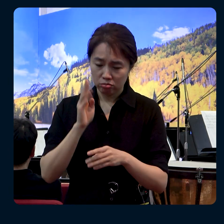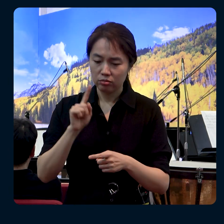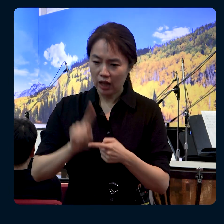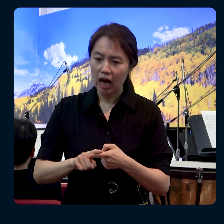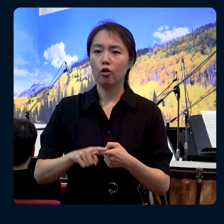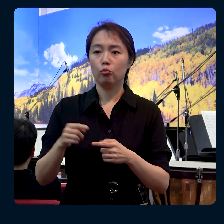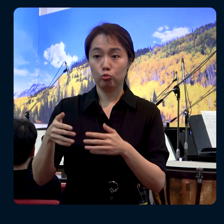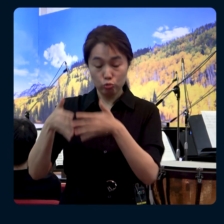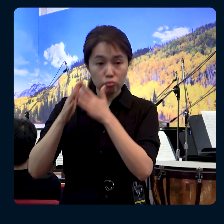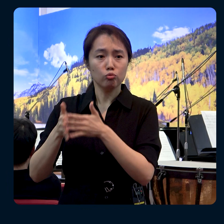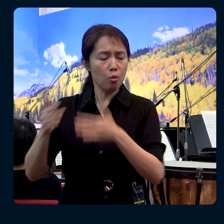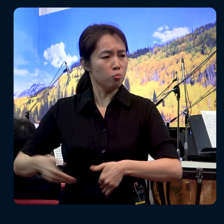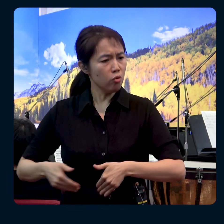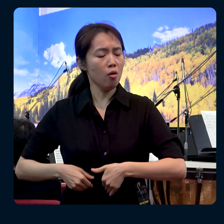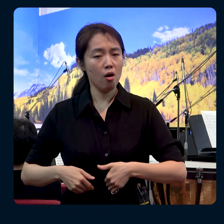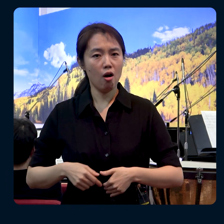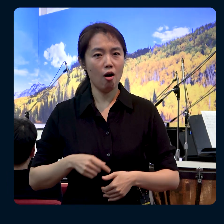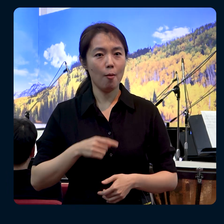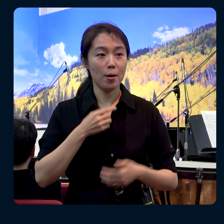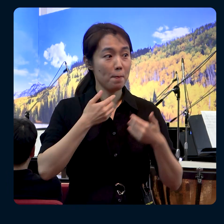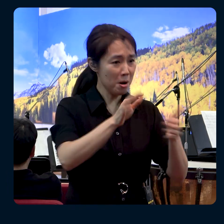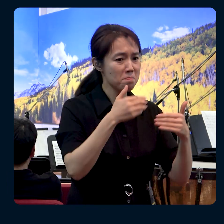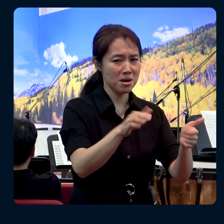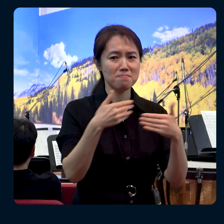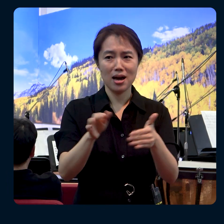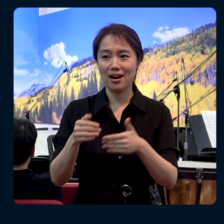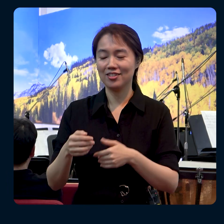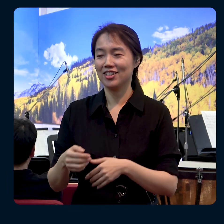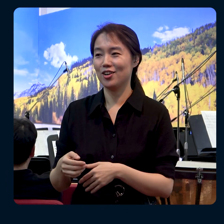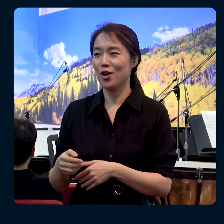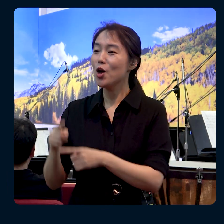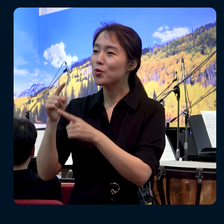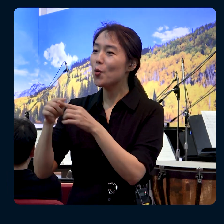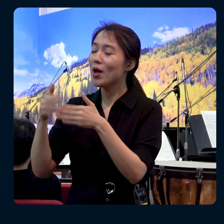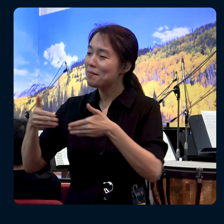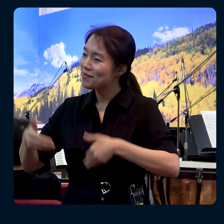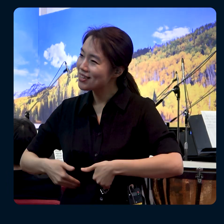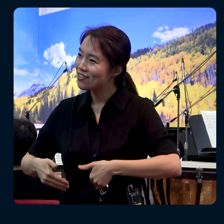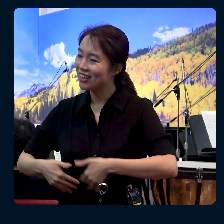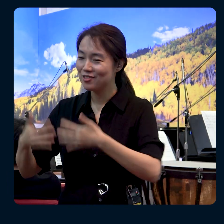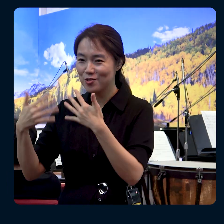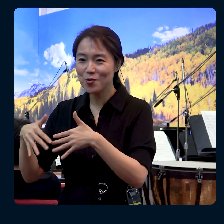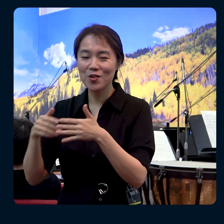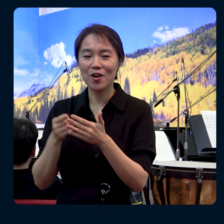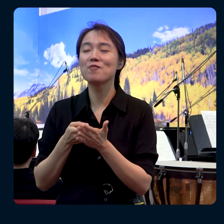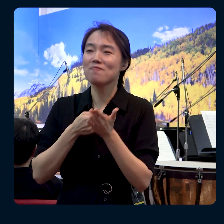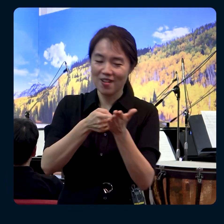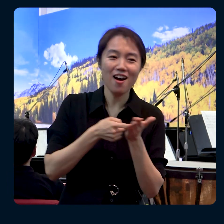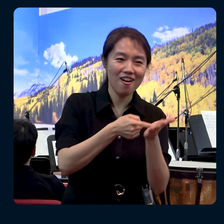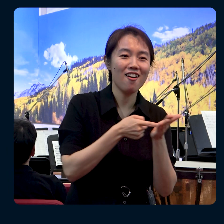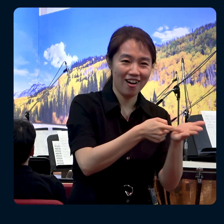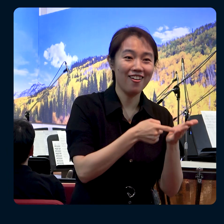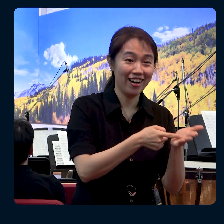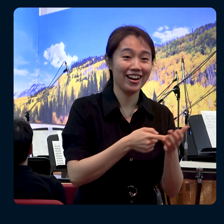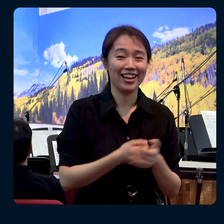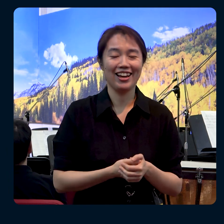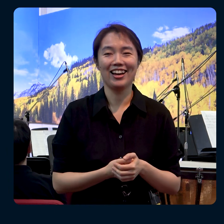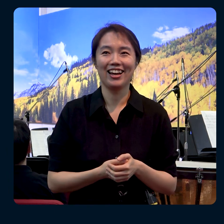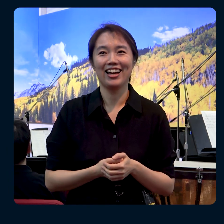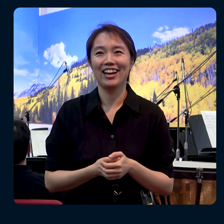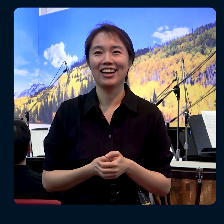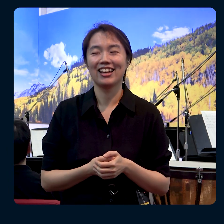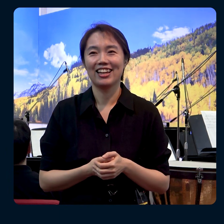저것도 있어야지, 교회 오는 게 좋지 뭐 이래가면서 막 우리 교회 조건을 막 집어주기 시작하는 거예요. 근데 그것도 그 정도가